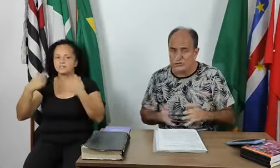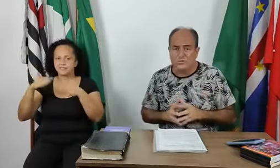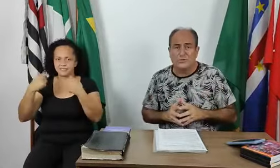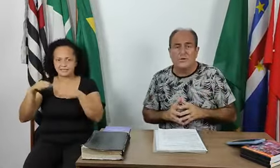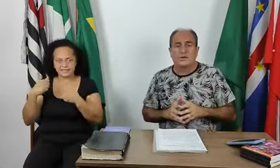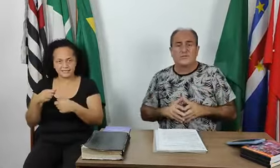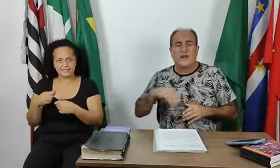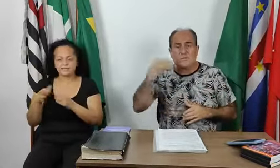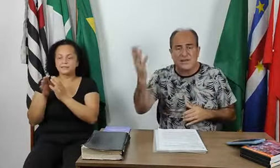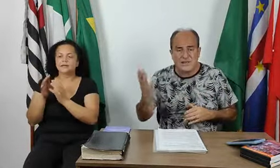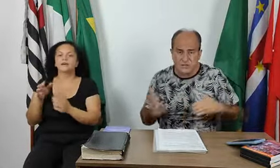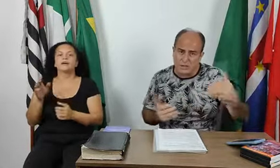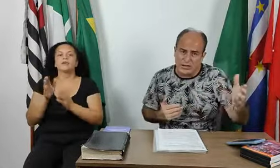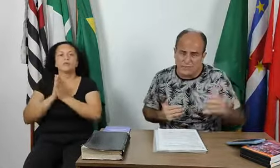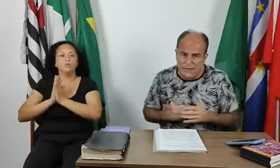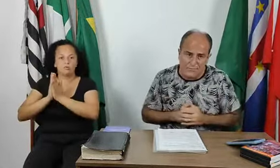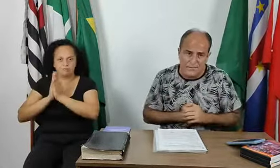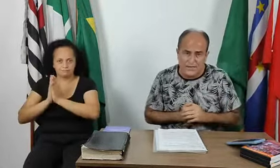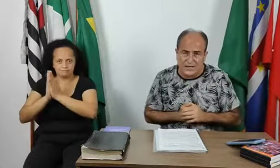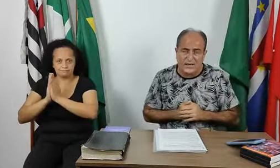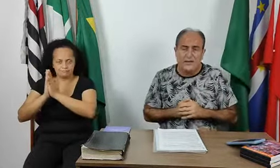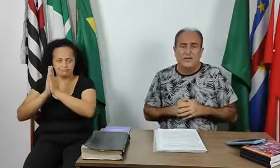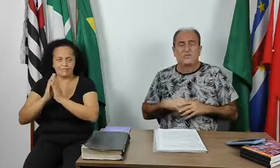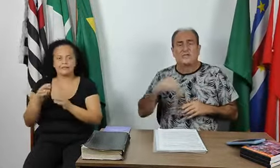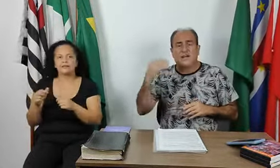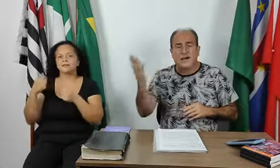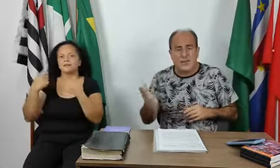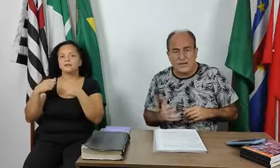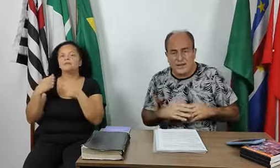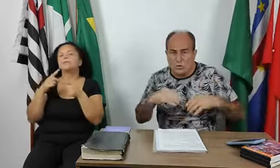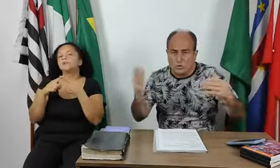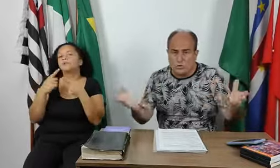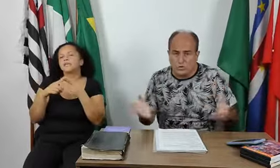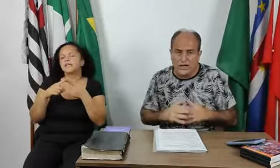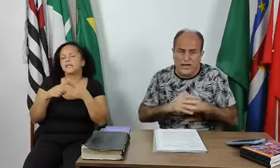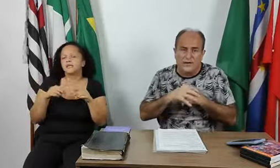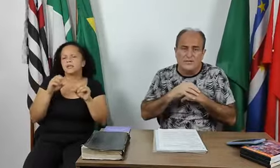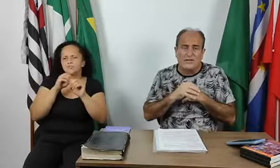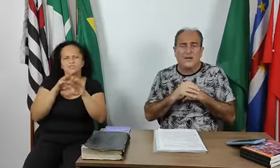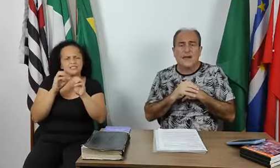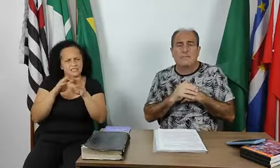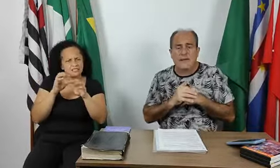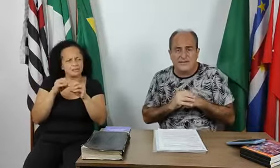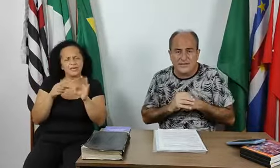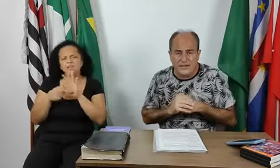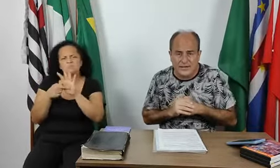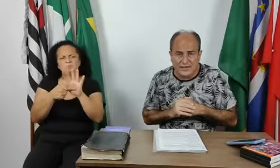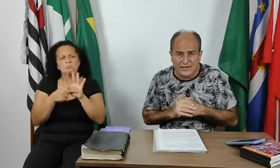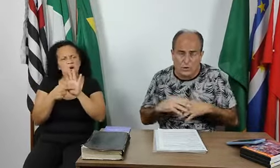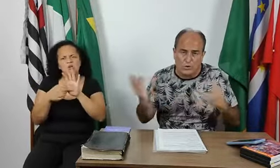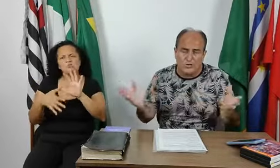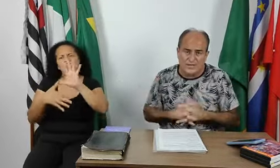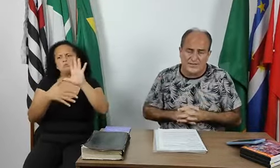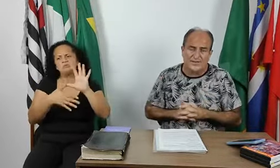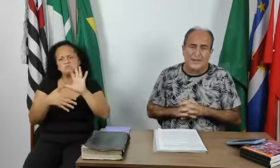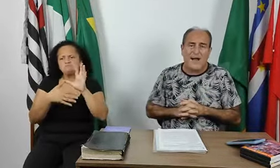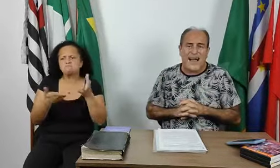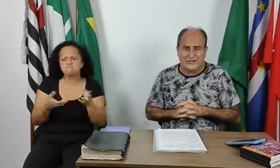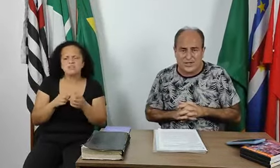teológico. Você vai aprender geografia bíblica, você vai aprender cultura, você vai aprender